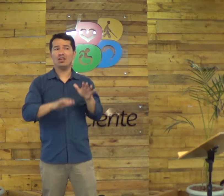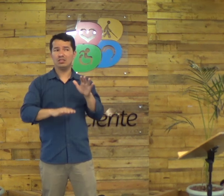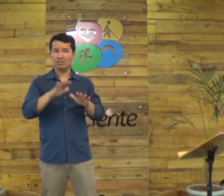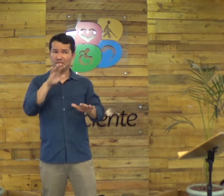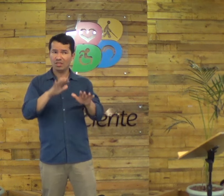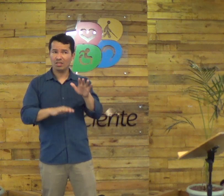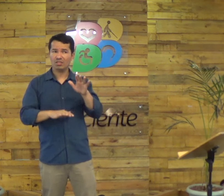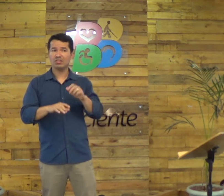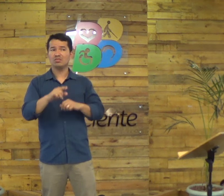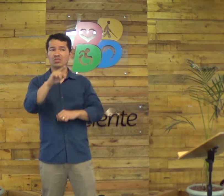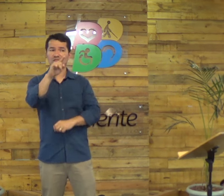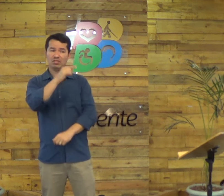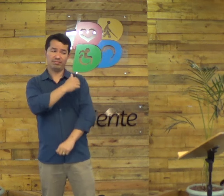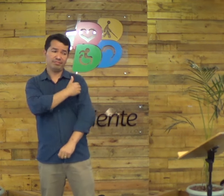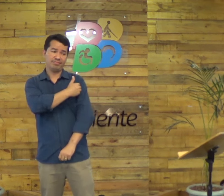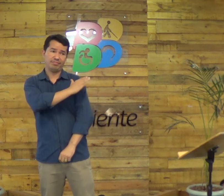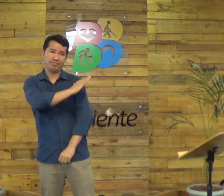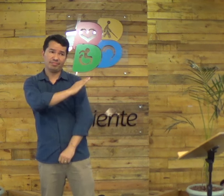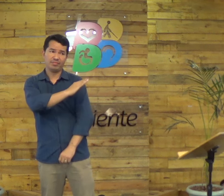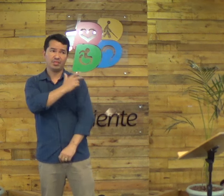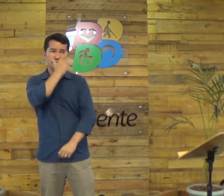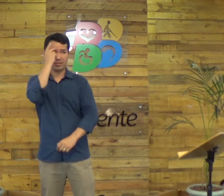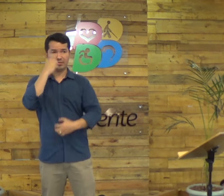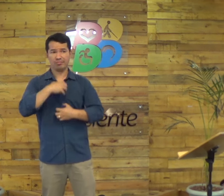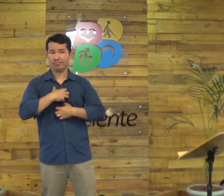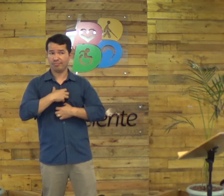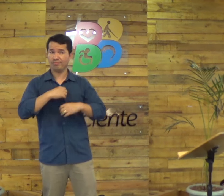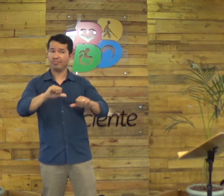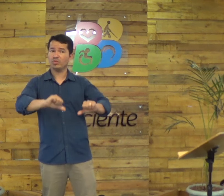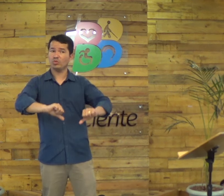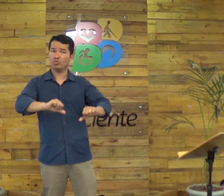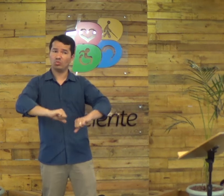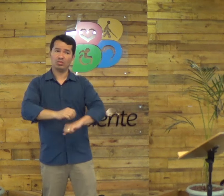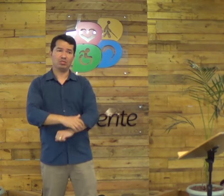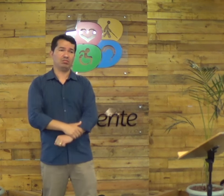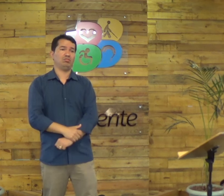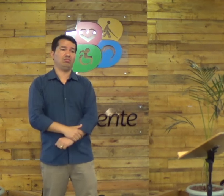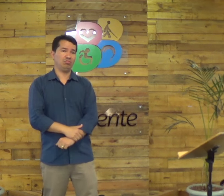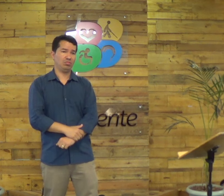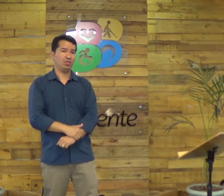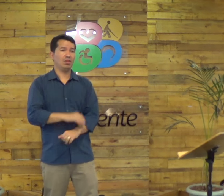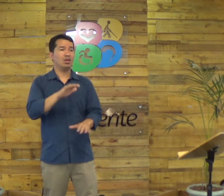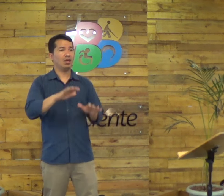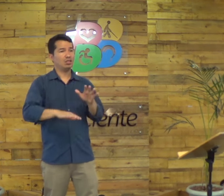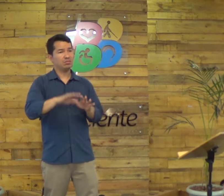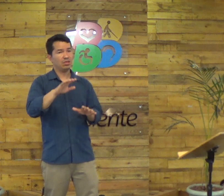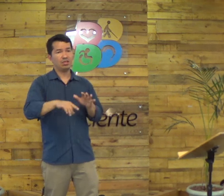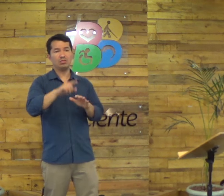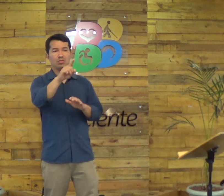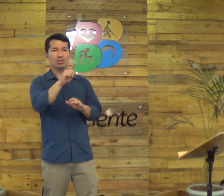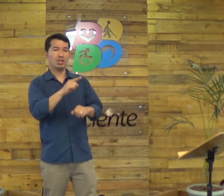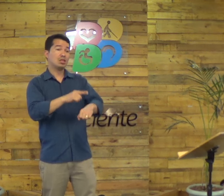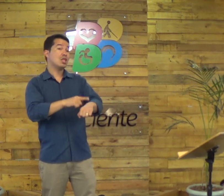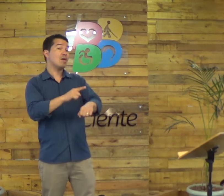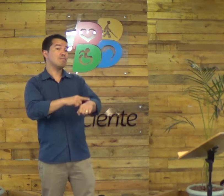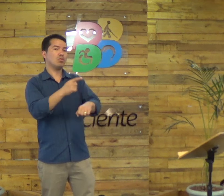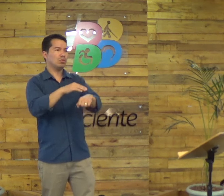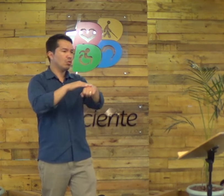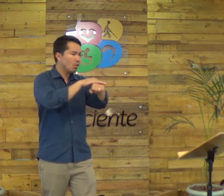Cuidado, porque, às vezes, isso pode ser preconceito, sabe? Eles, não querem ajudar, não ter